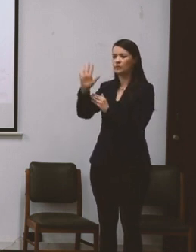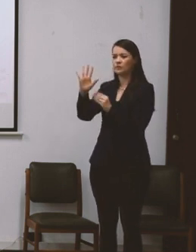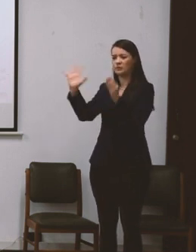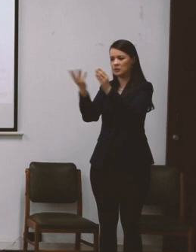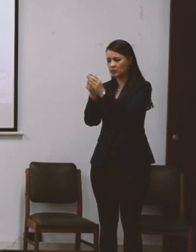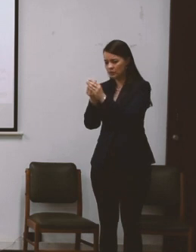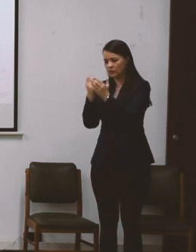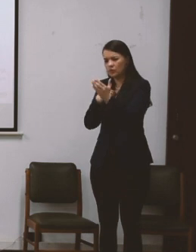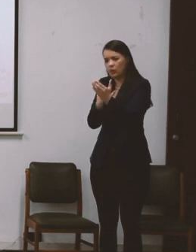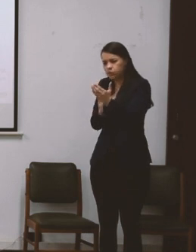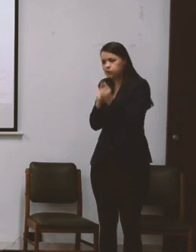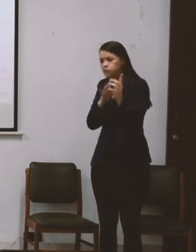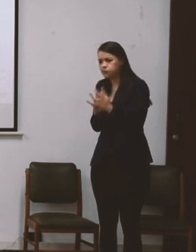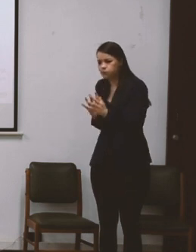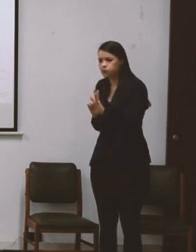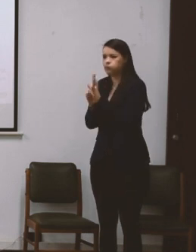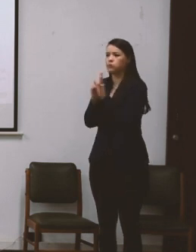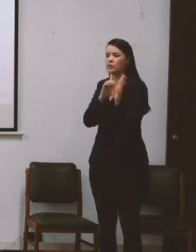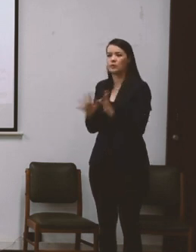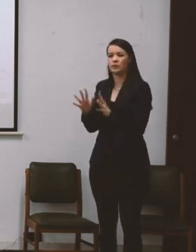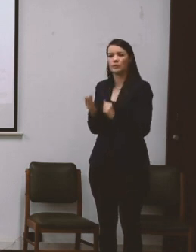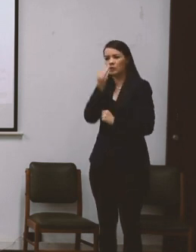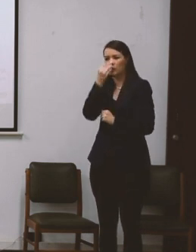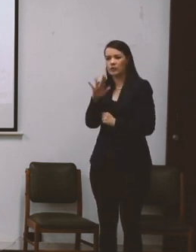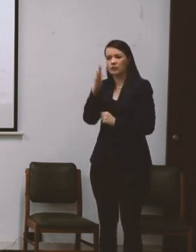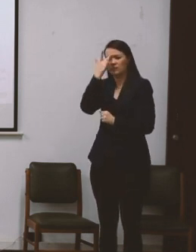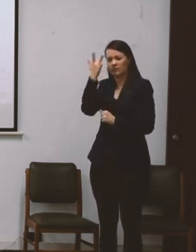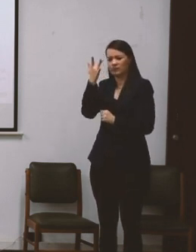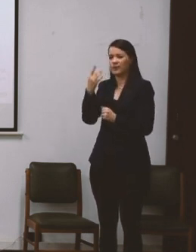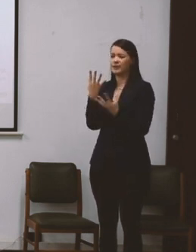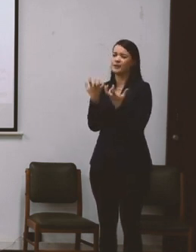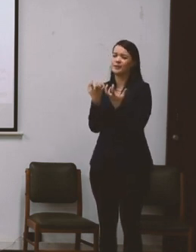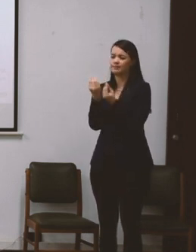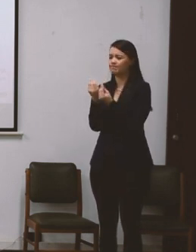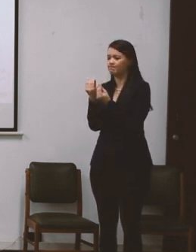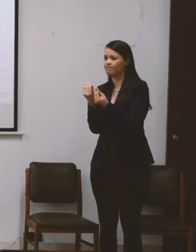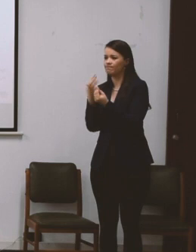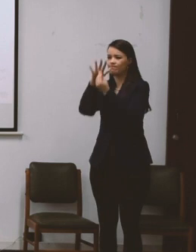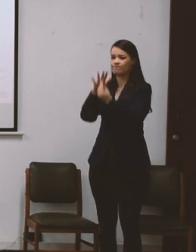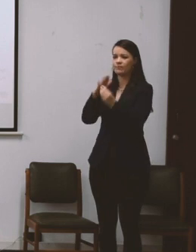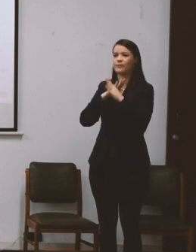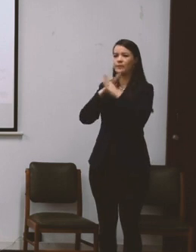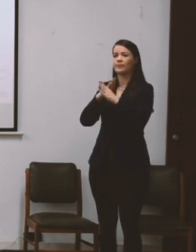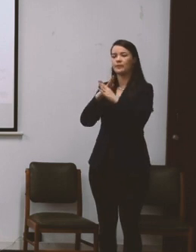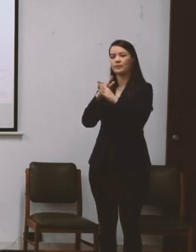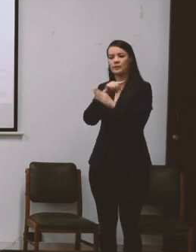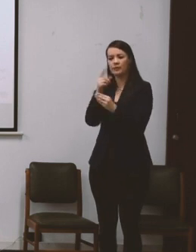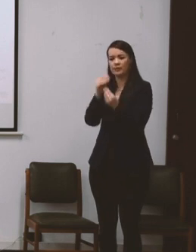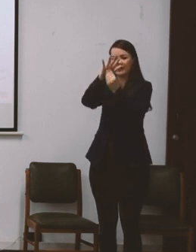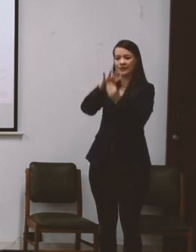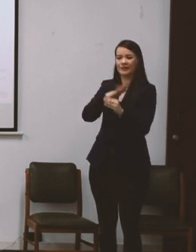envuelve. De nada sirve la automatización del deseo, dejar de ser excluido, sobre todo si para trascender esa